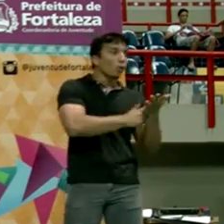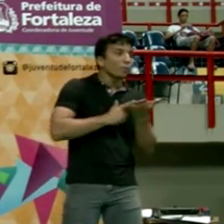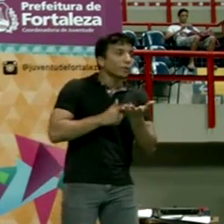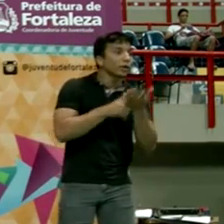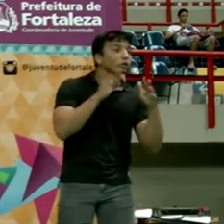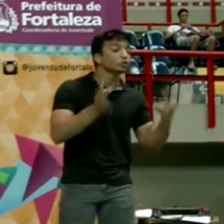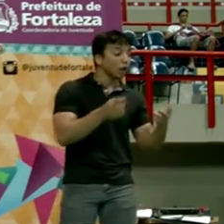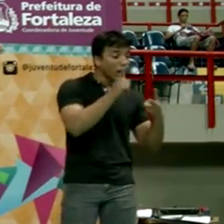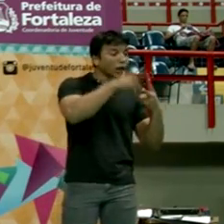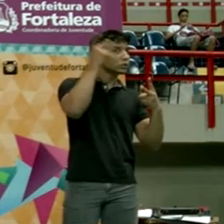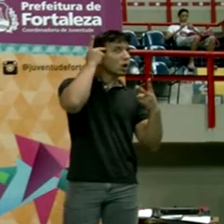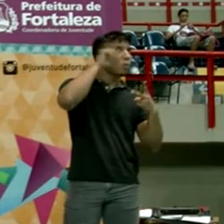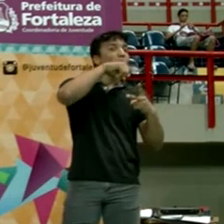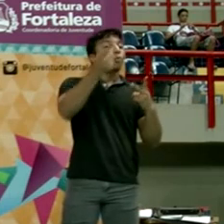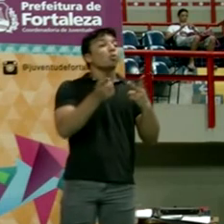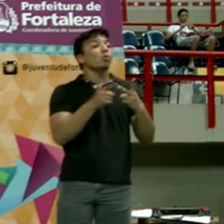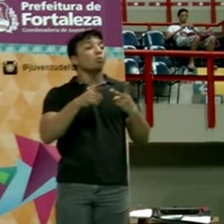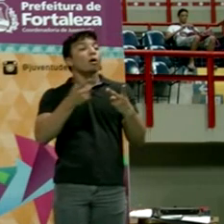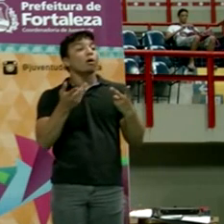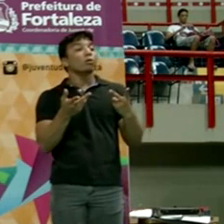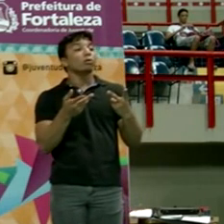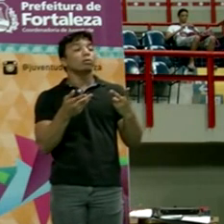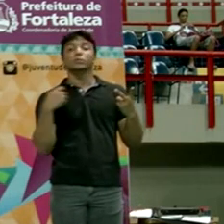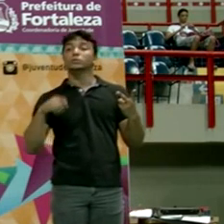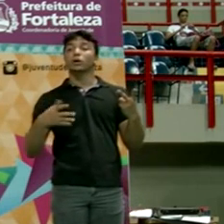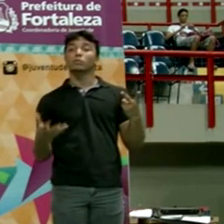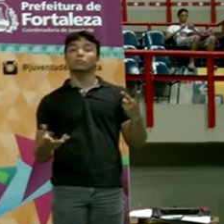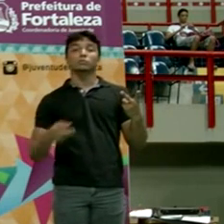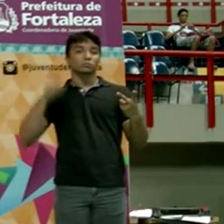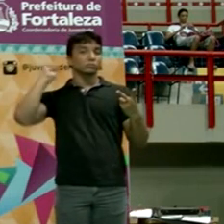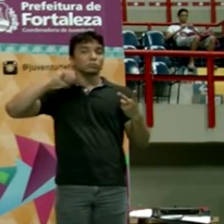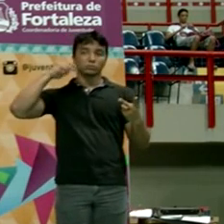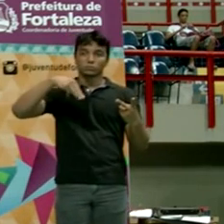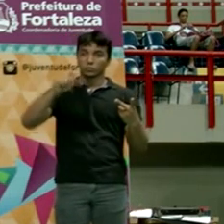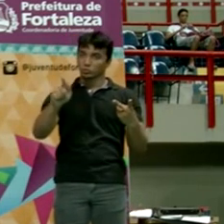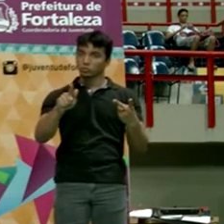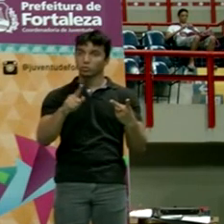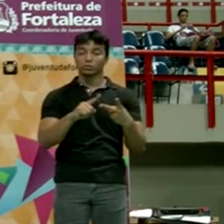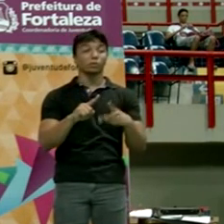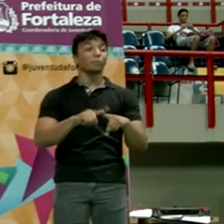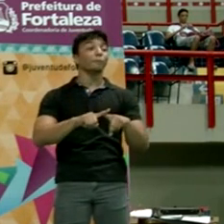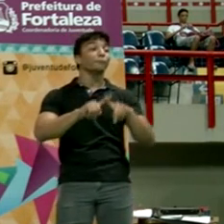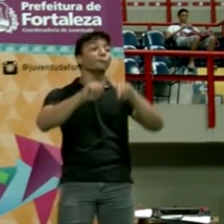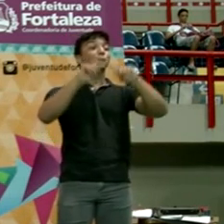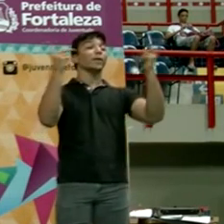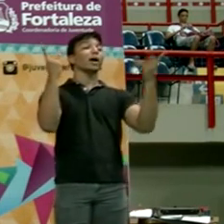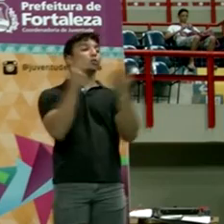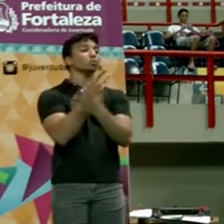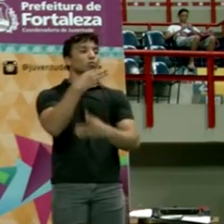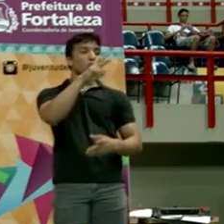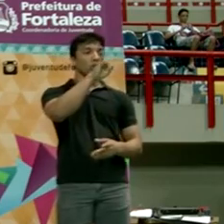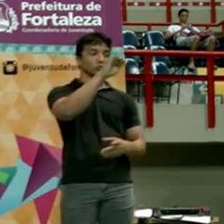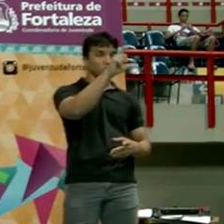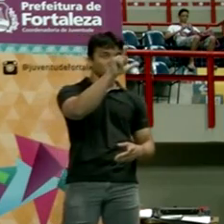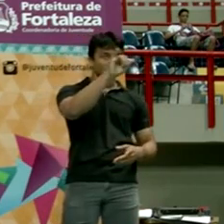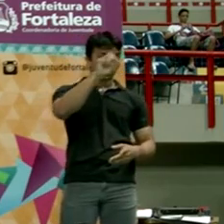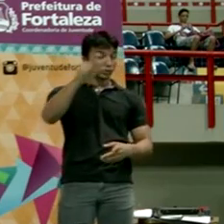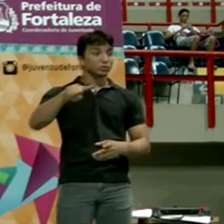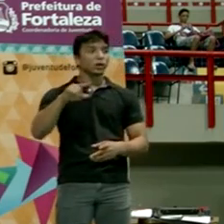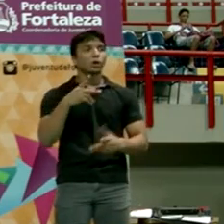da elite, o próximo presidente tinha que ser de onde? De Minas. Só que o Washington